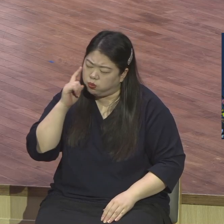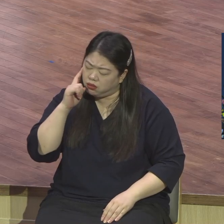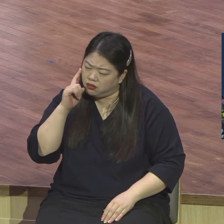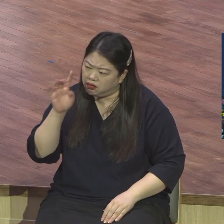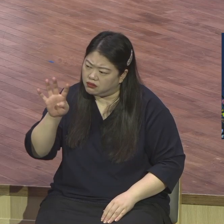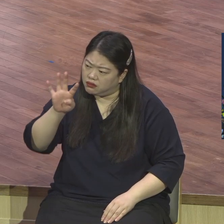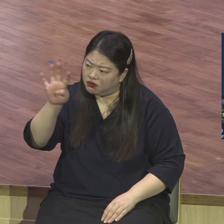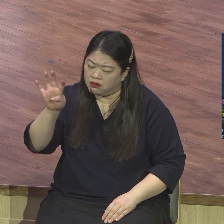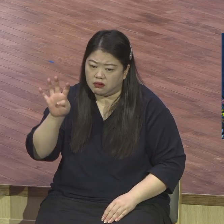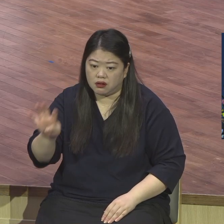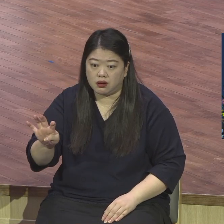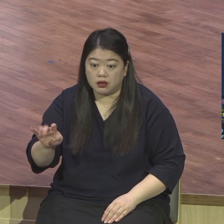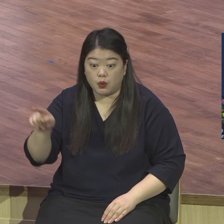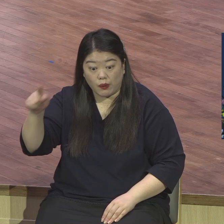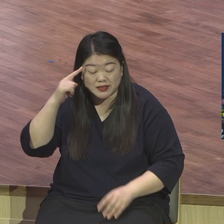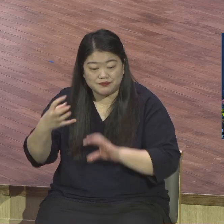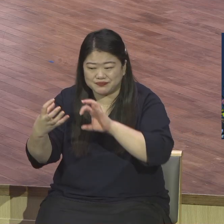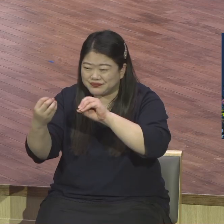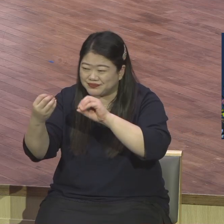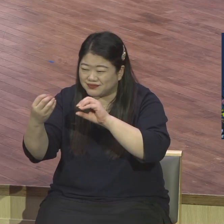돼야지요.